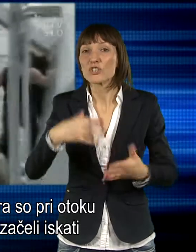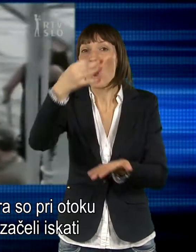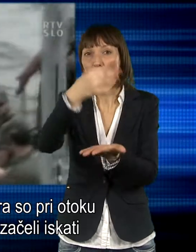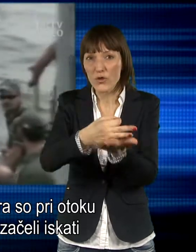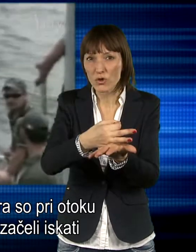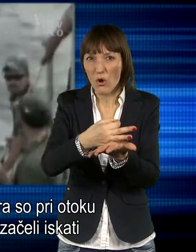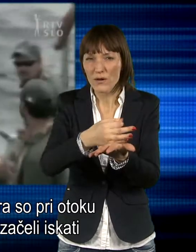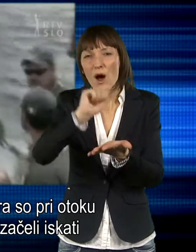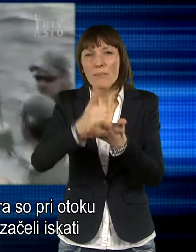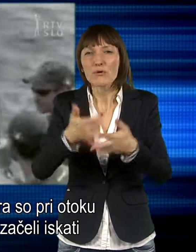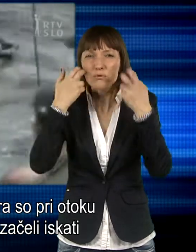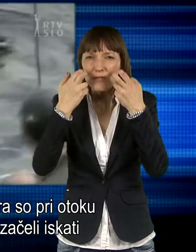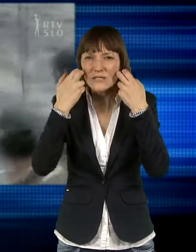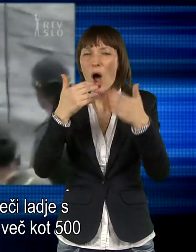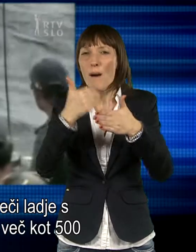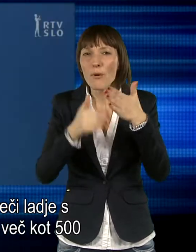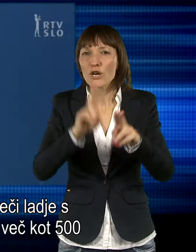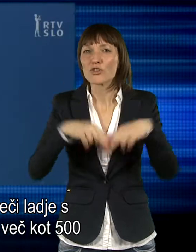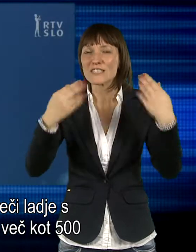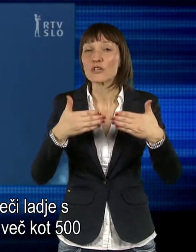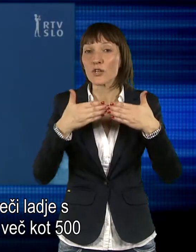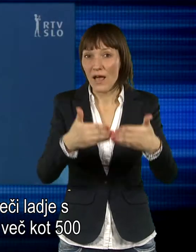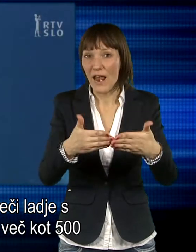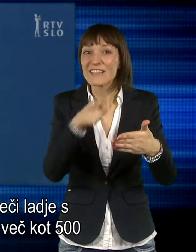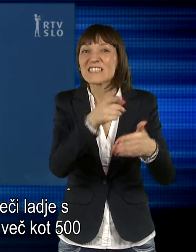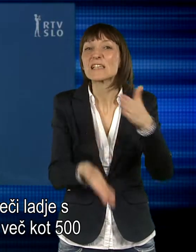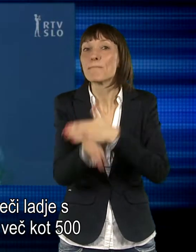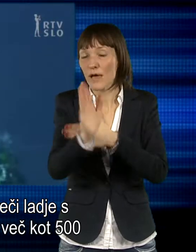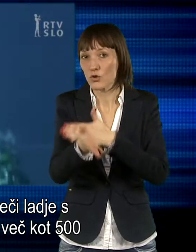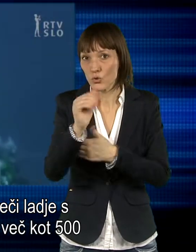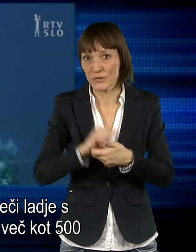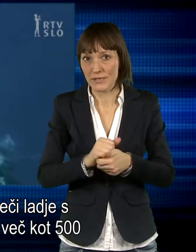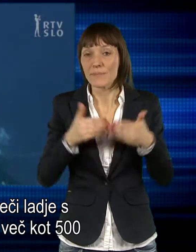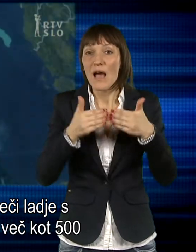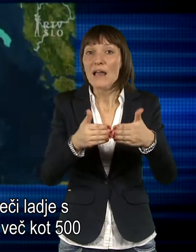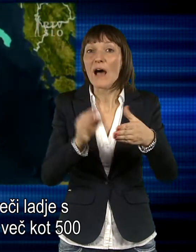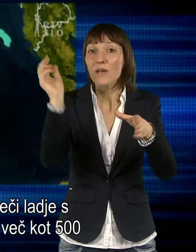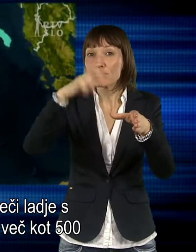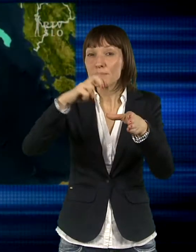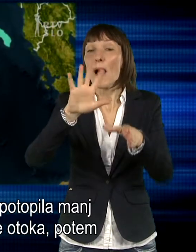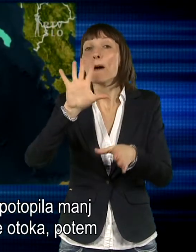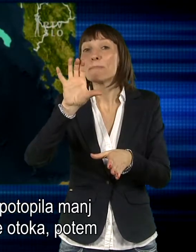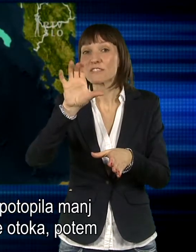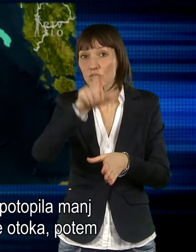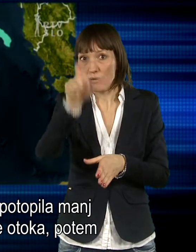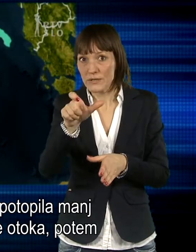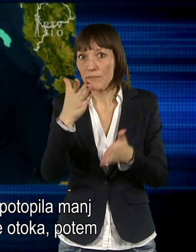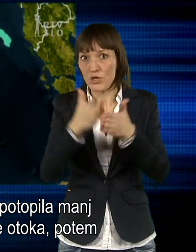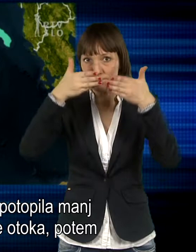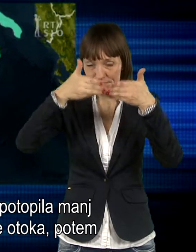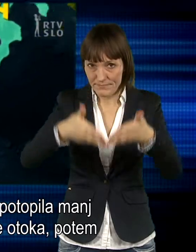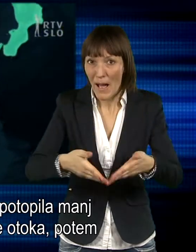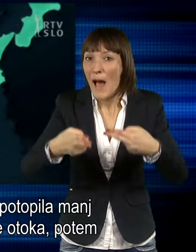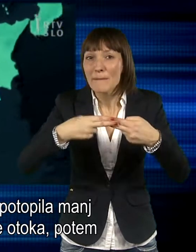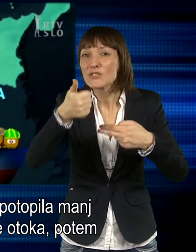so pri otoku Lampedusa znova začeli iskati pogrešane v nesreči ladje s prebežniki. Ladja z več kot 500 potniki se je namreč potopila